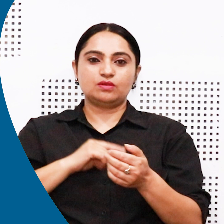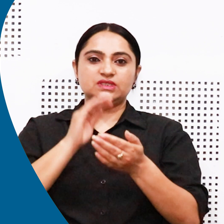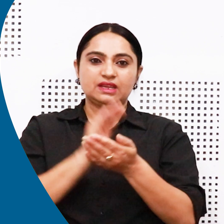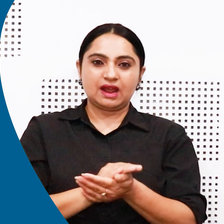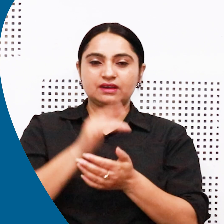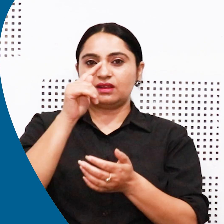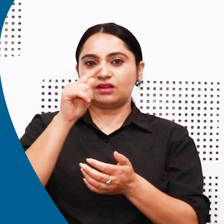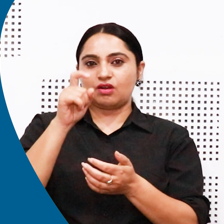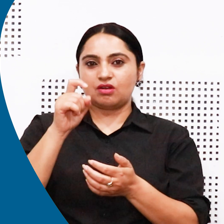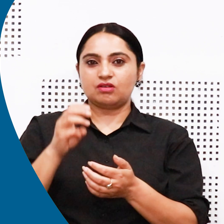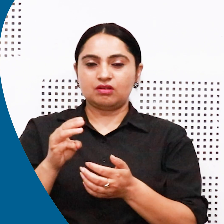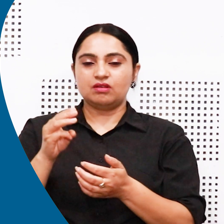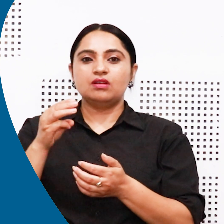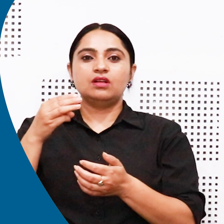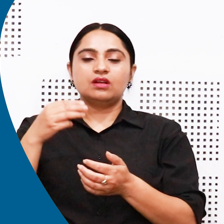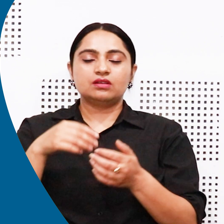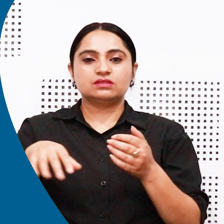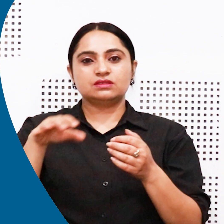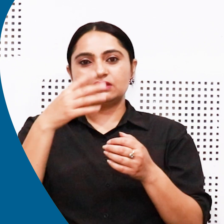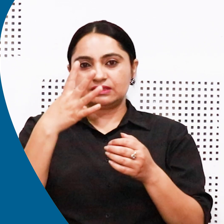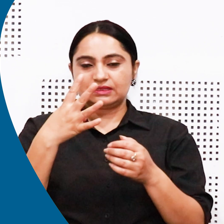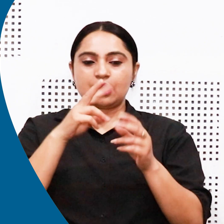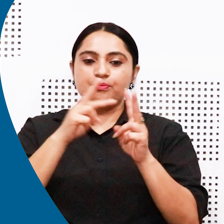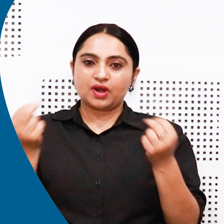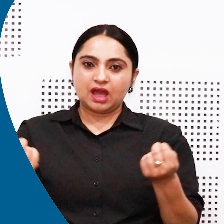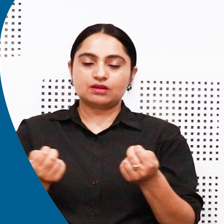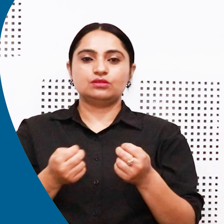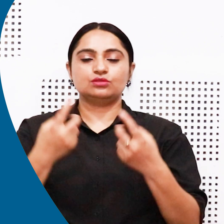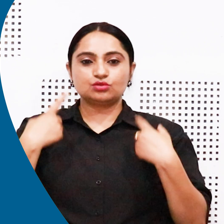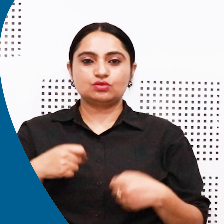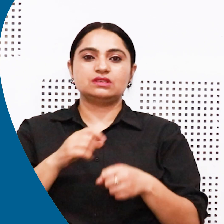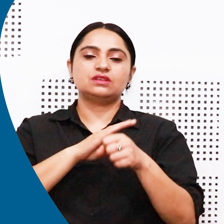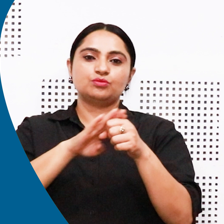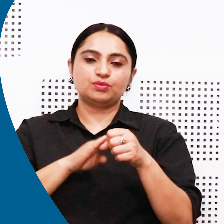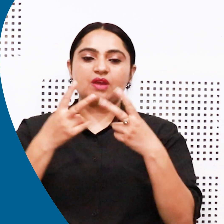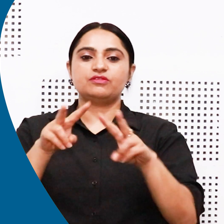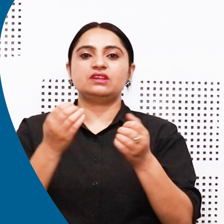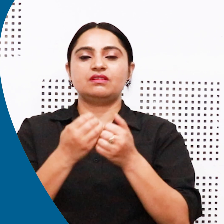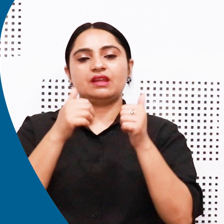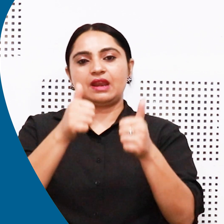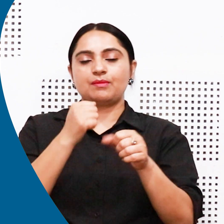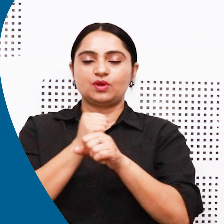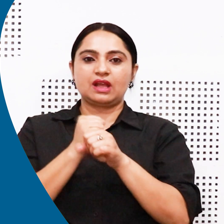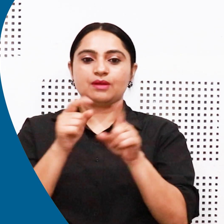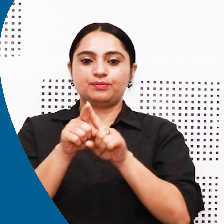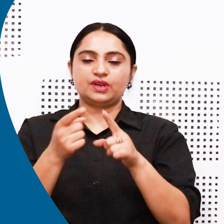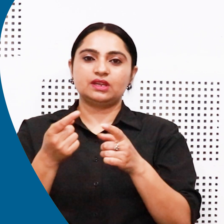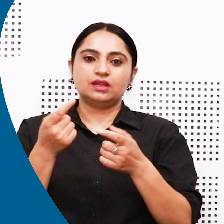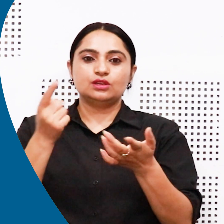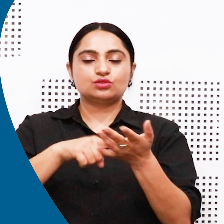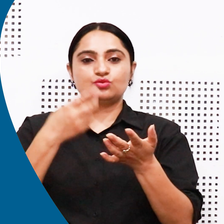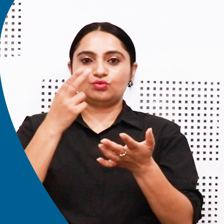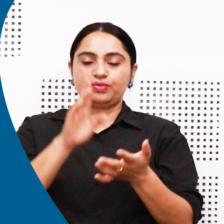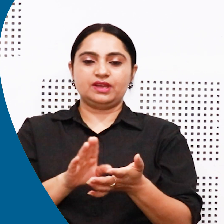घ चारै प्रकृतिका अपाङ्गता भएको व्यक्तिहरूको स्वास्थ्य बिमा निशुल्क गर्ने लगायतका राम्रा पक्षहरू पनि भइरहेका छन्। भैरवी समूहले उठाएका